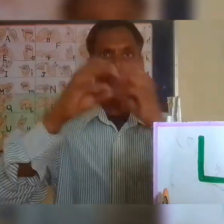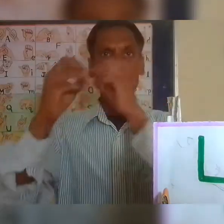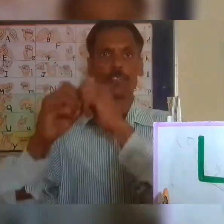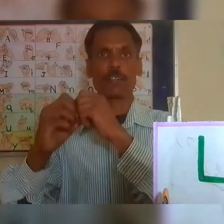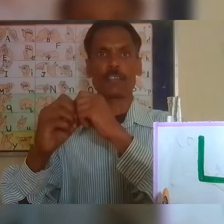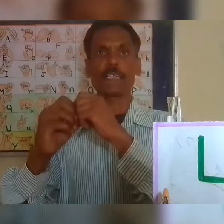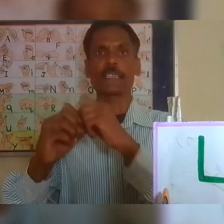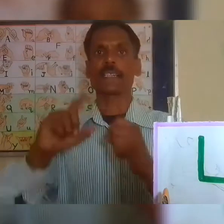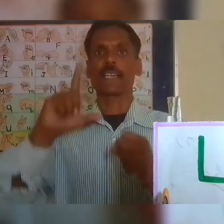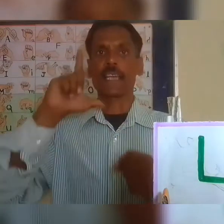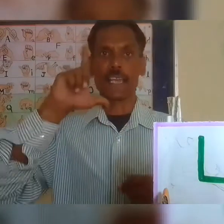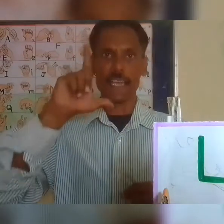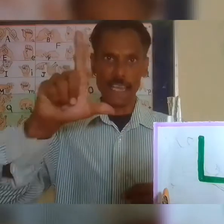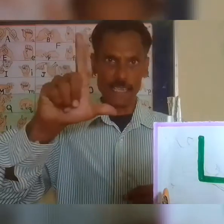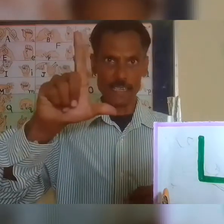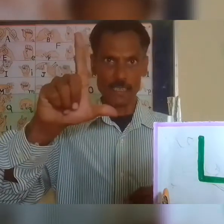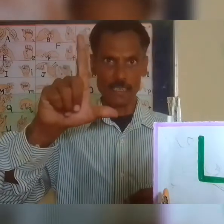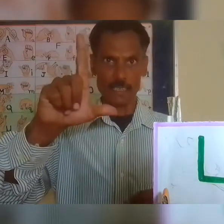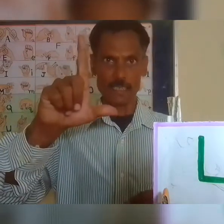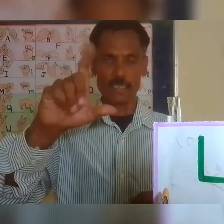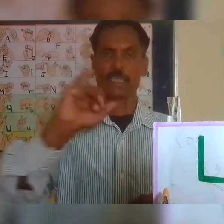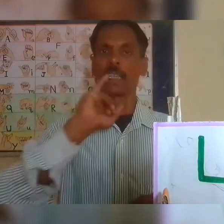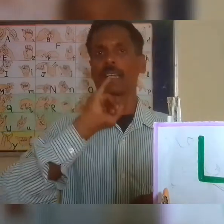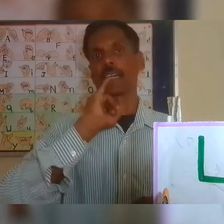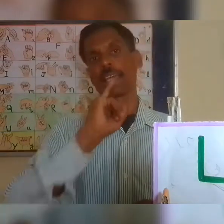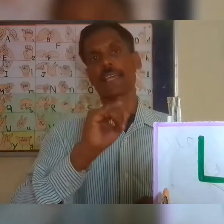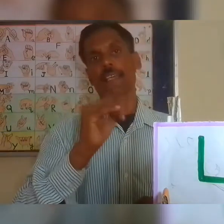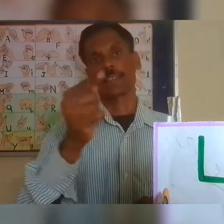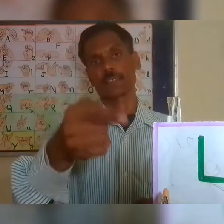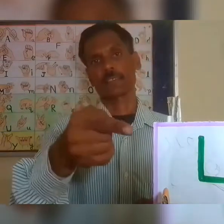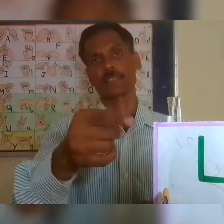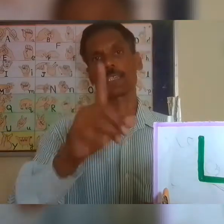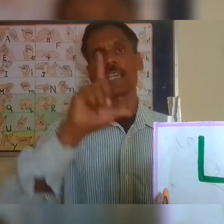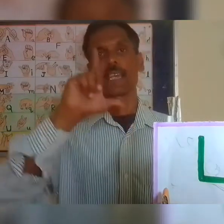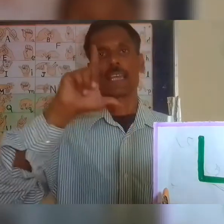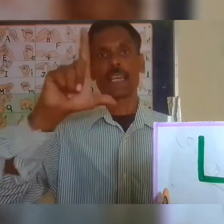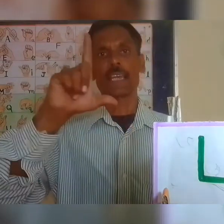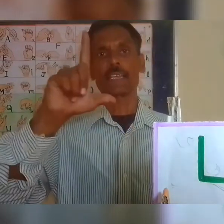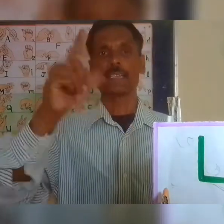अल्फावेट एल है एल